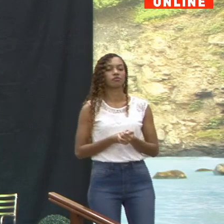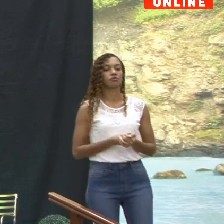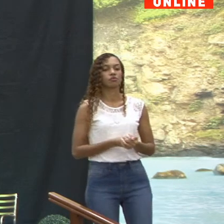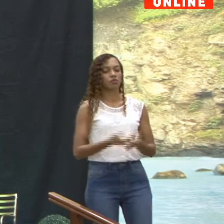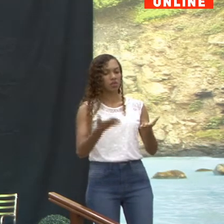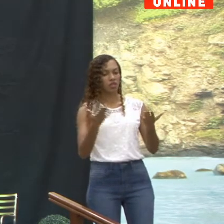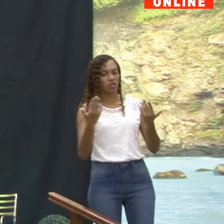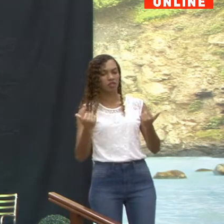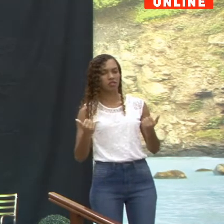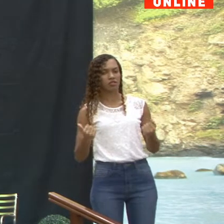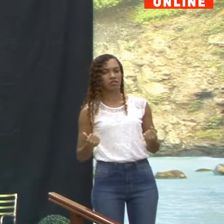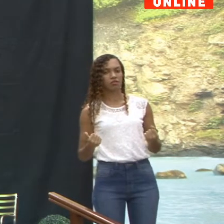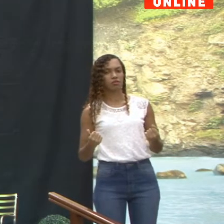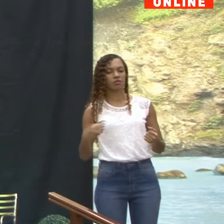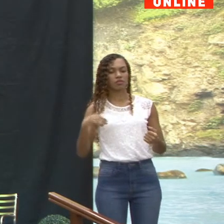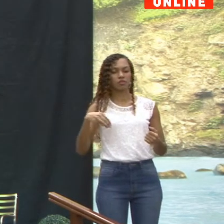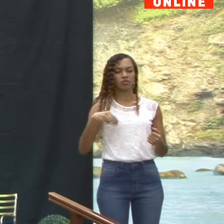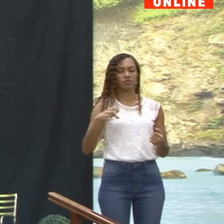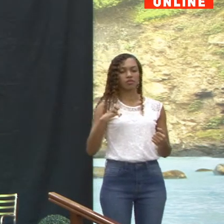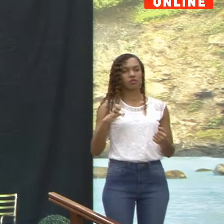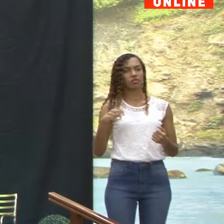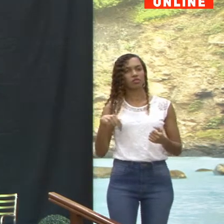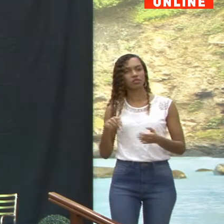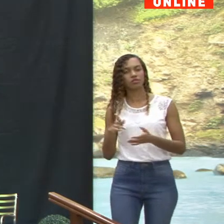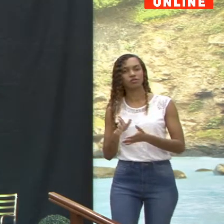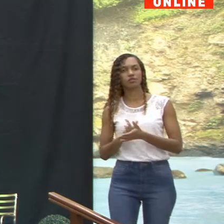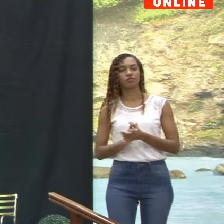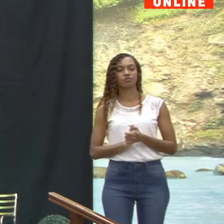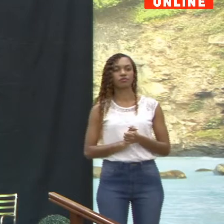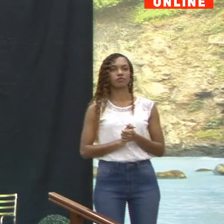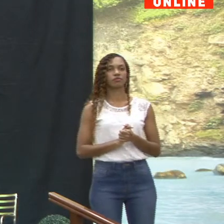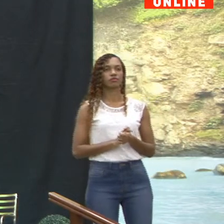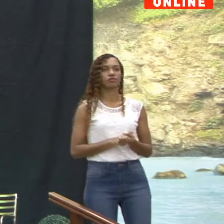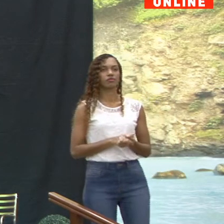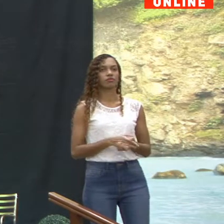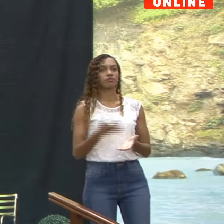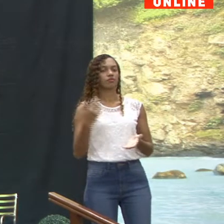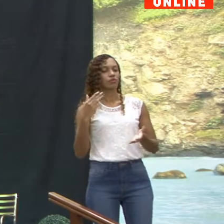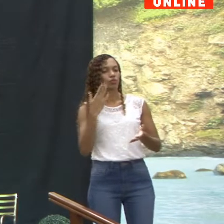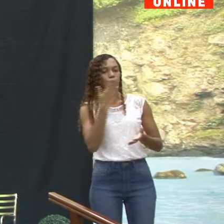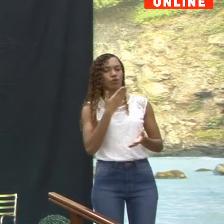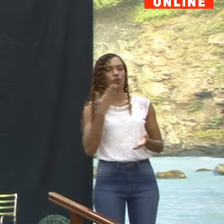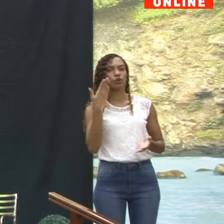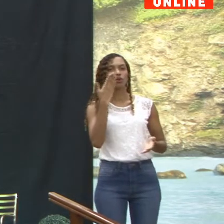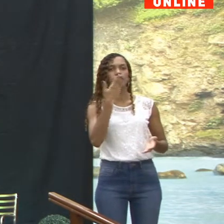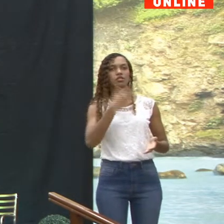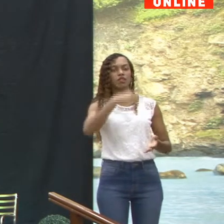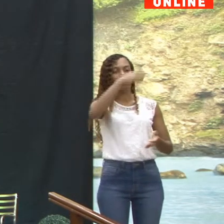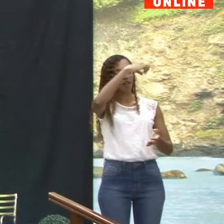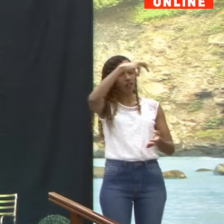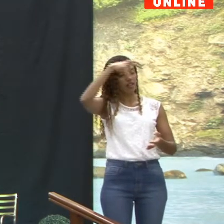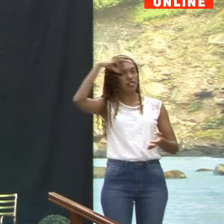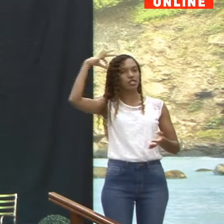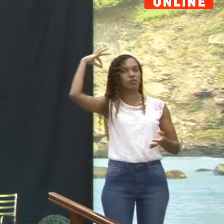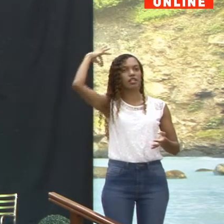noite, que certamente está no coração do nosso pastor. Cante conosco. Há um doce